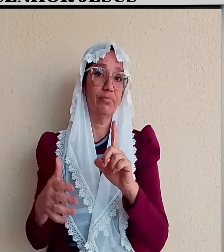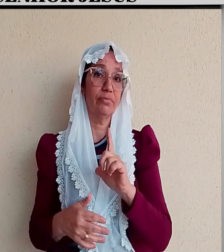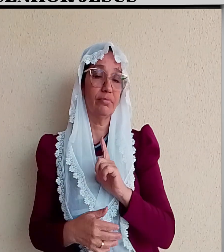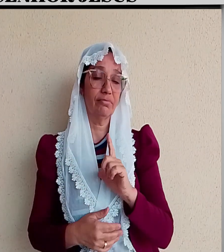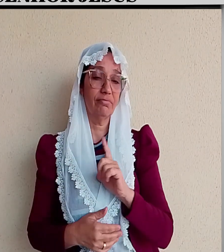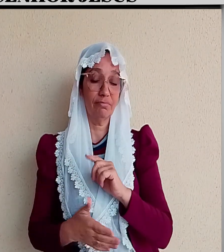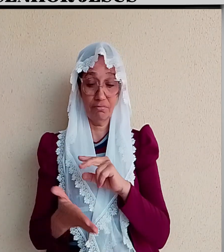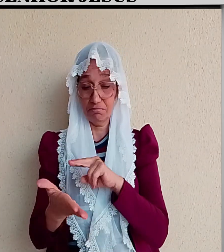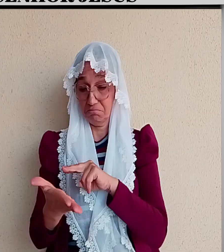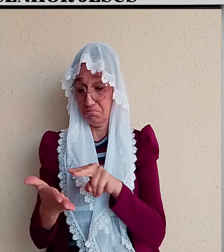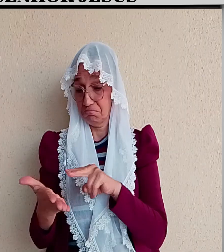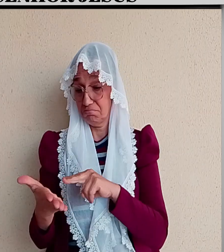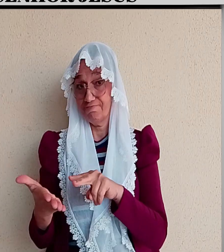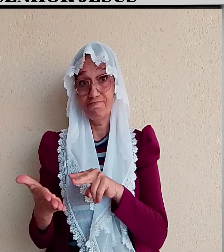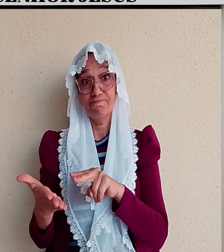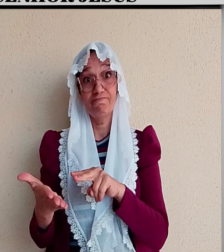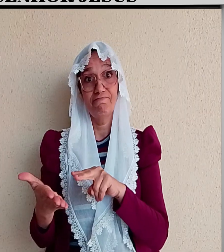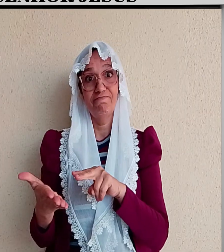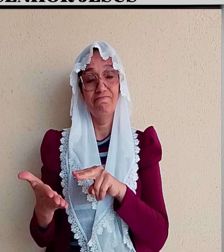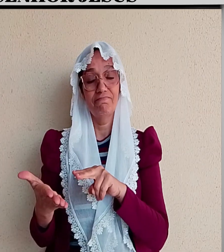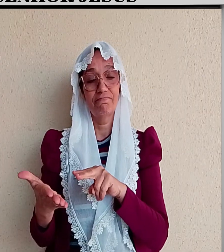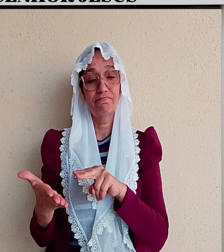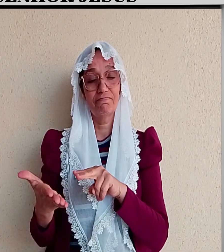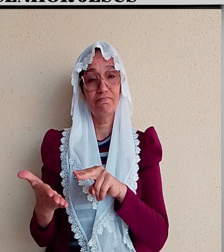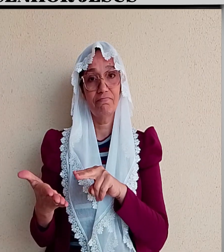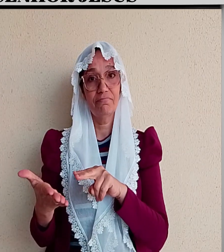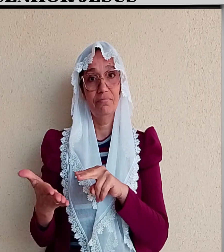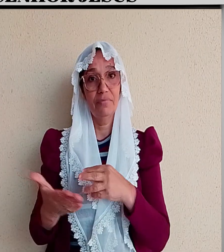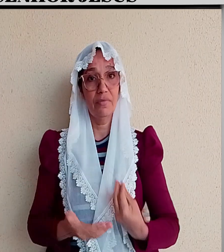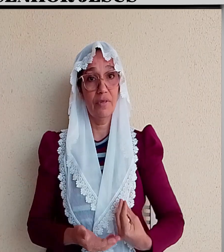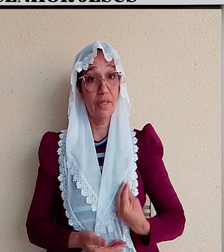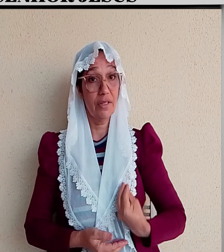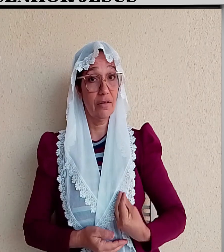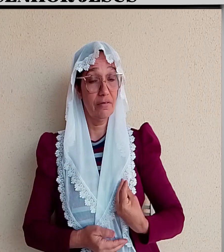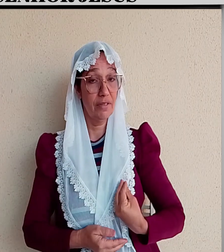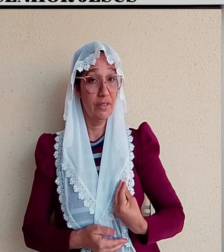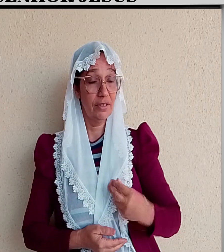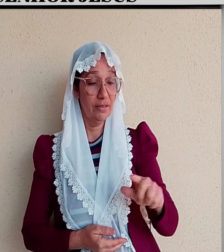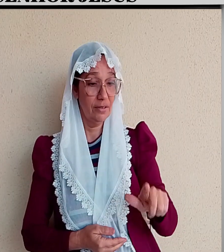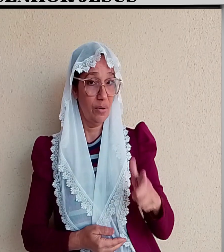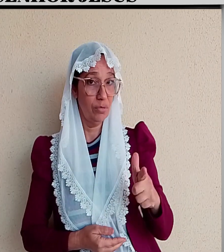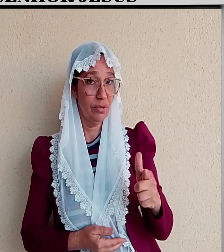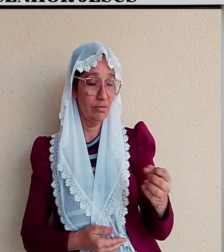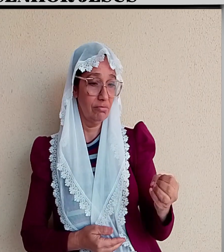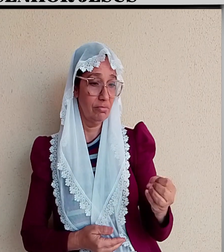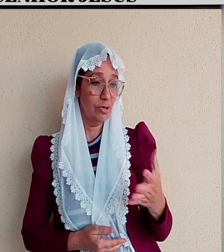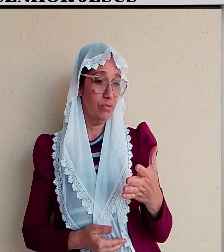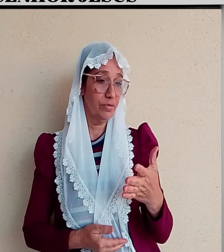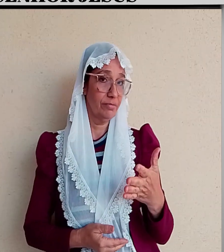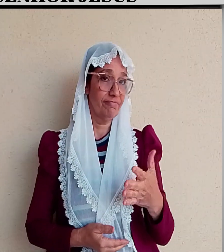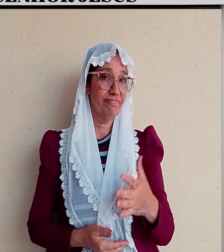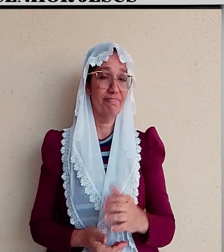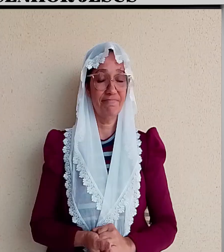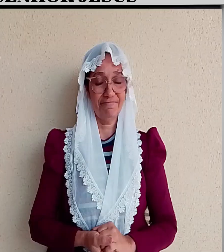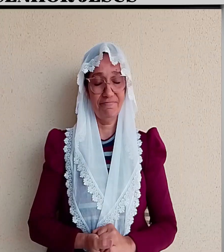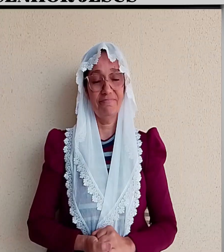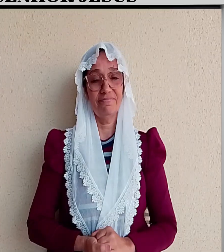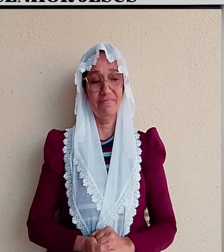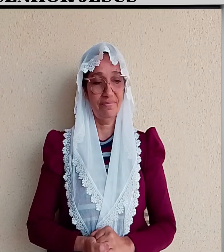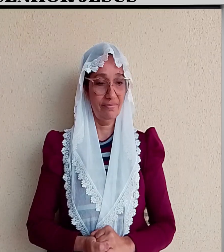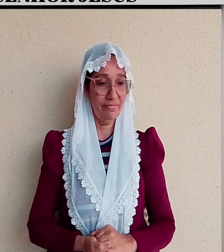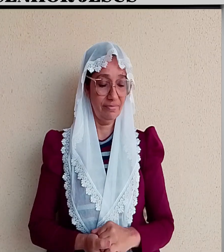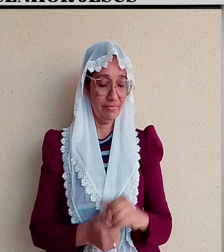é uma nova vida. É uma vida, aleluia, que a última vida ficou para trás. Essa é nova. Aleluia, Jesus.